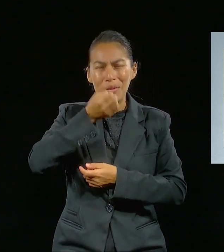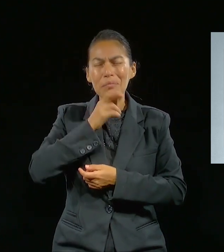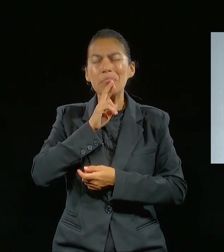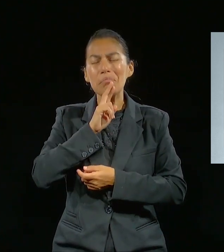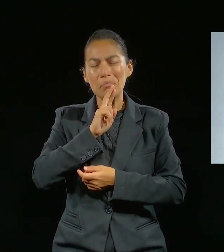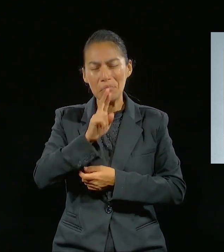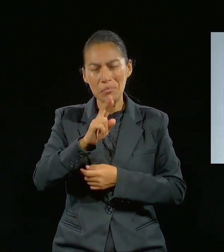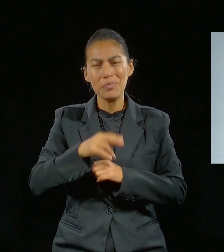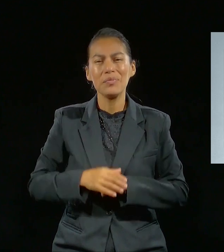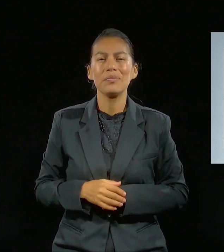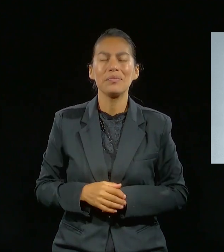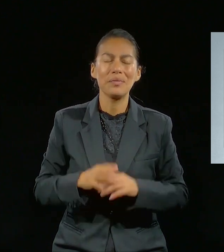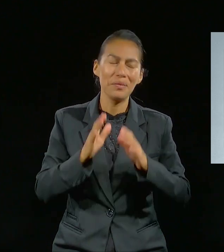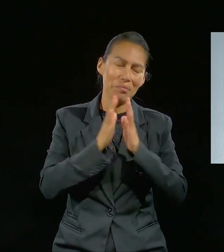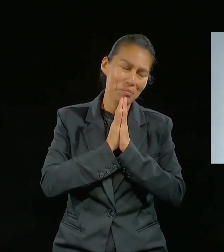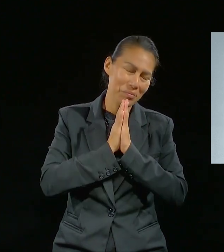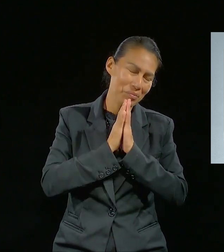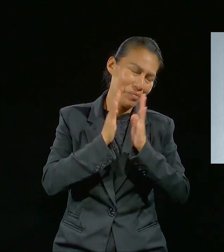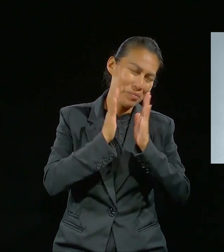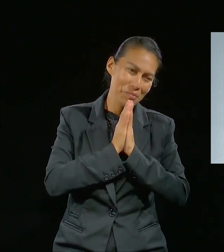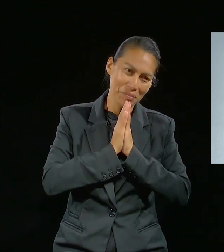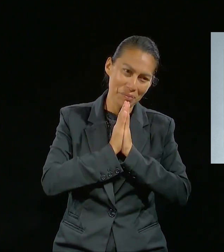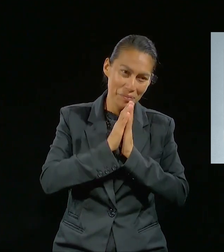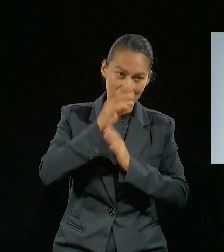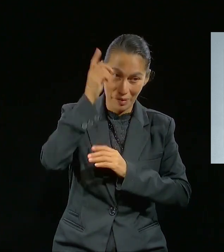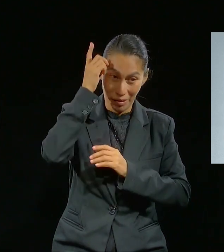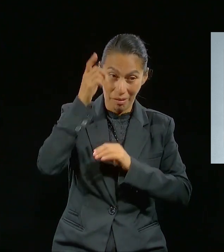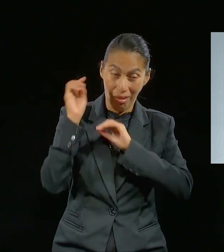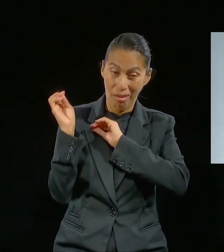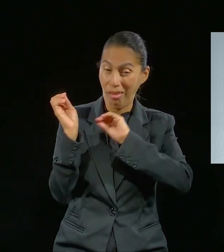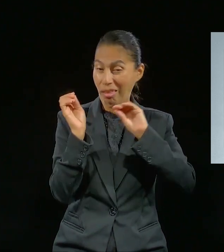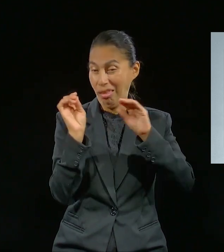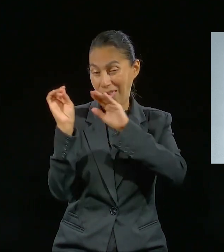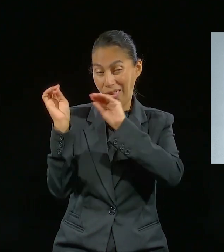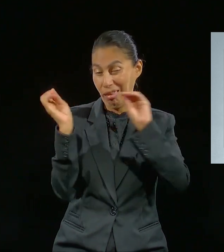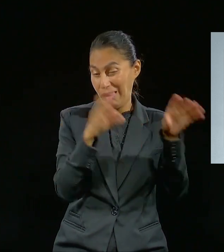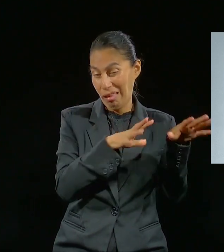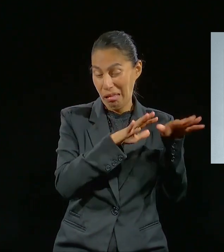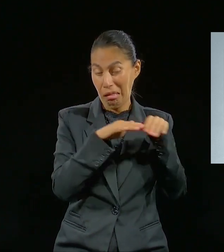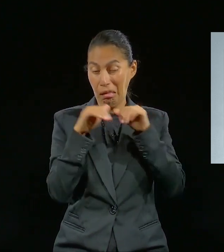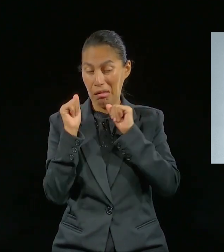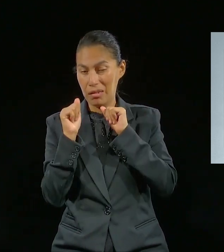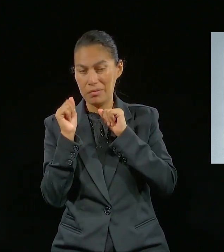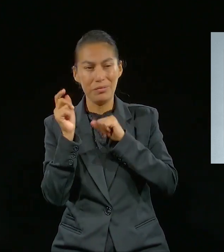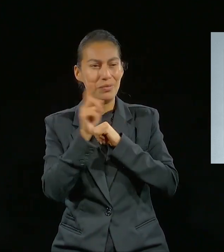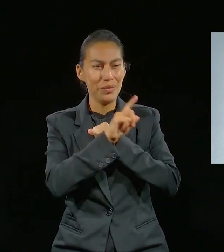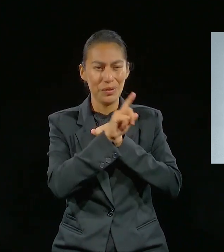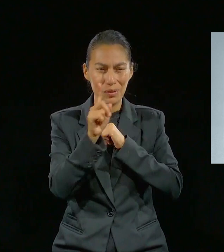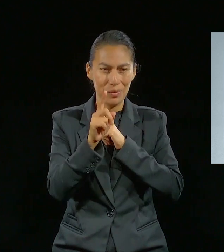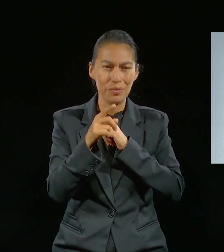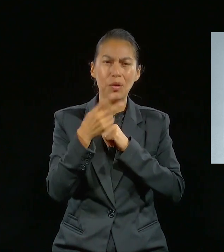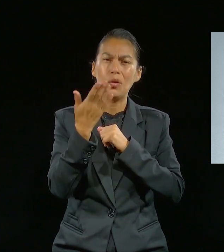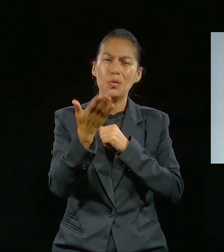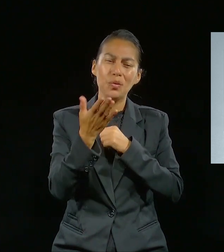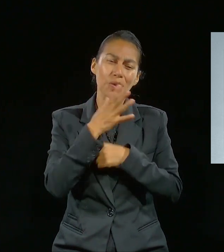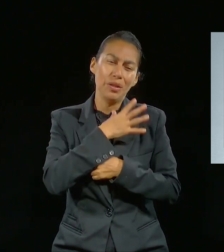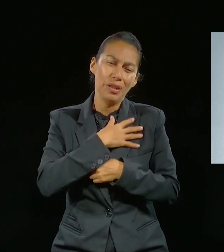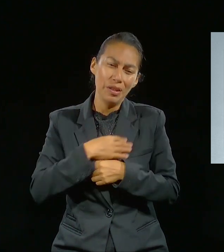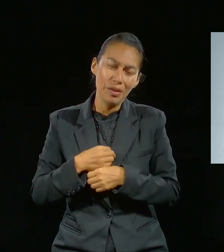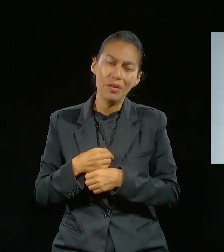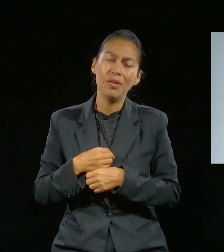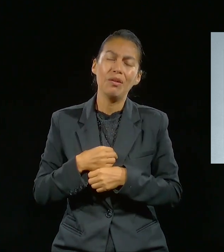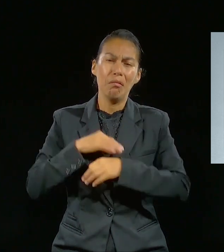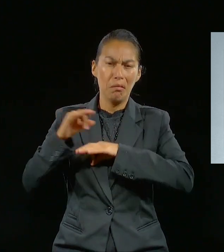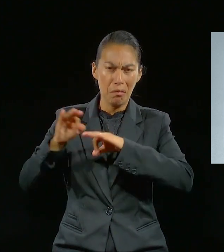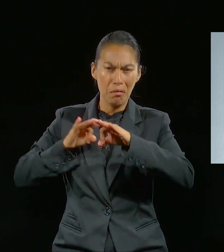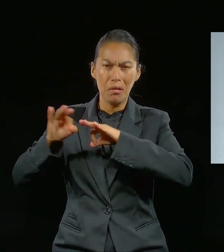Amén, amén. Y Dios no nos deja. Su hijo se va porque tiene que trabajar, tiene